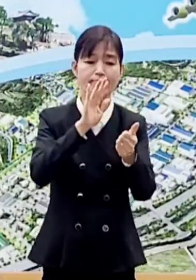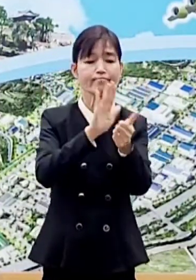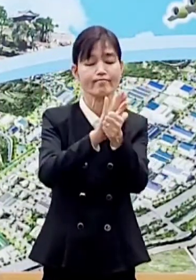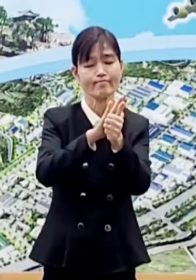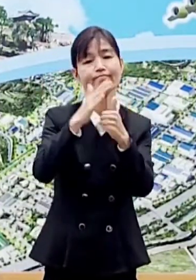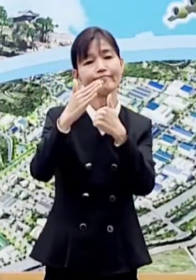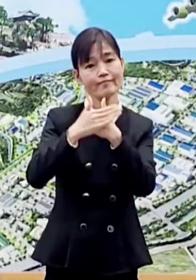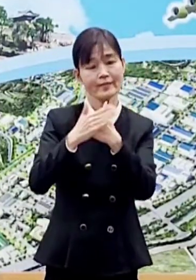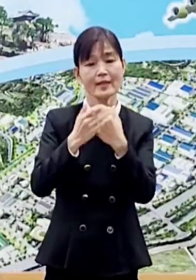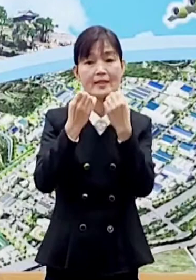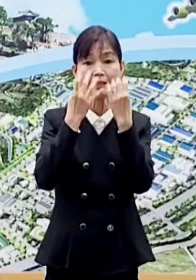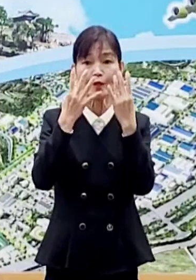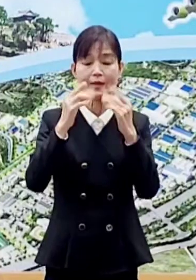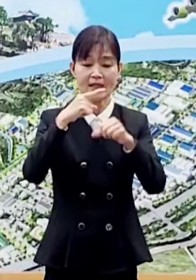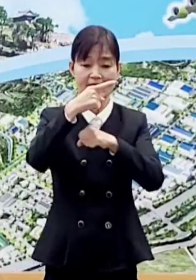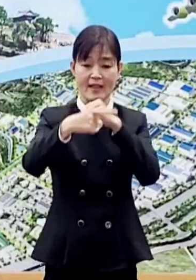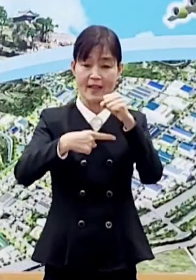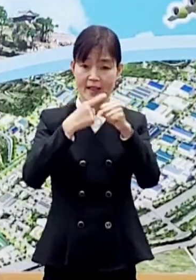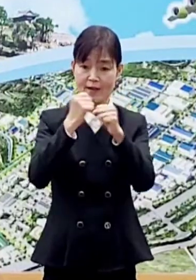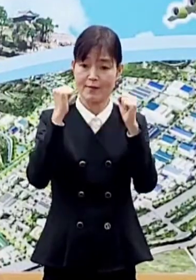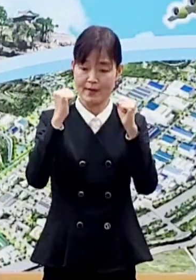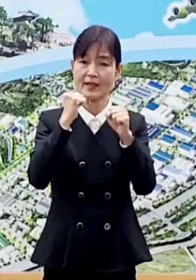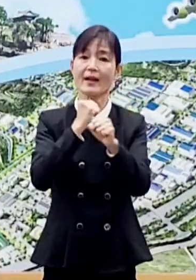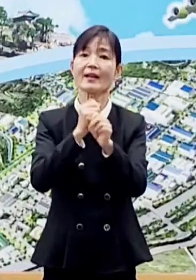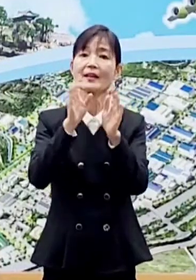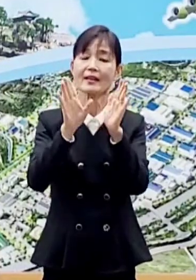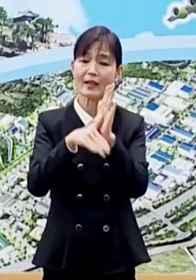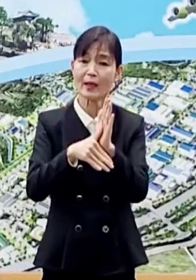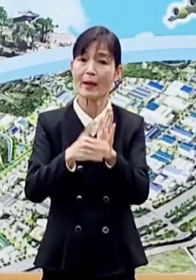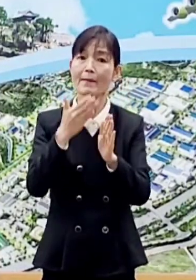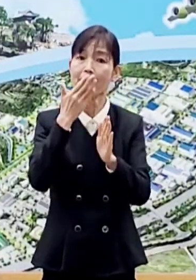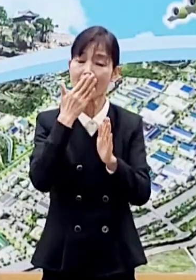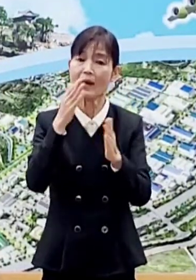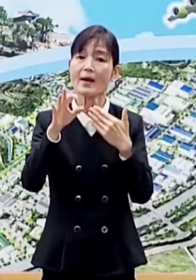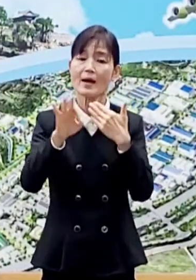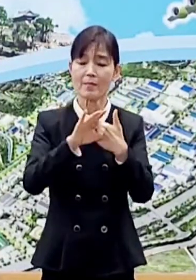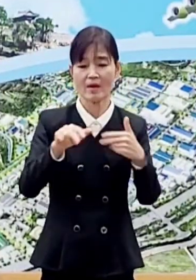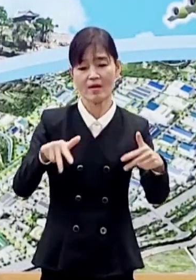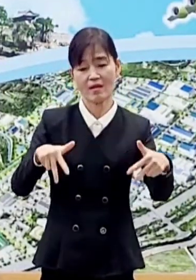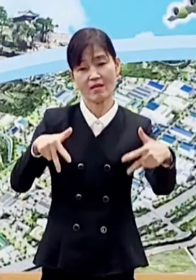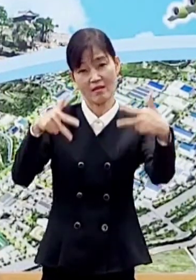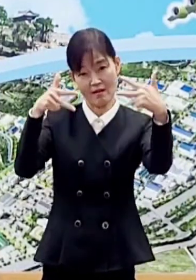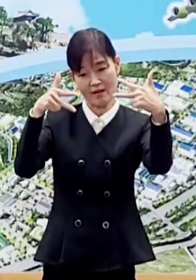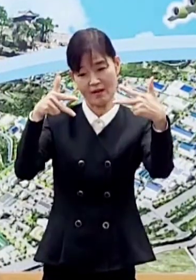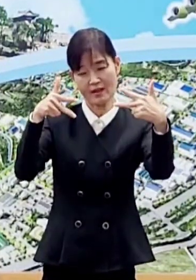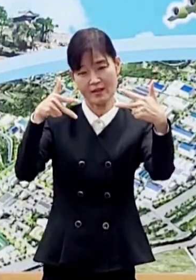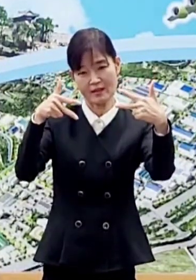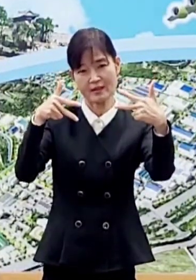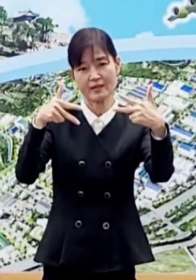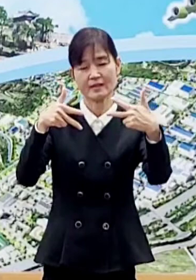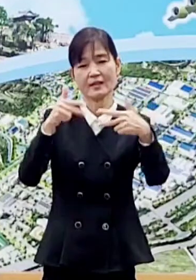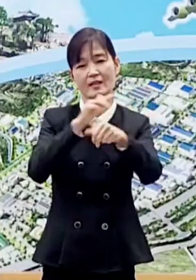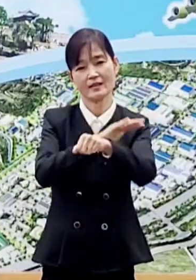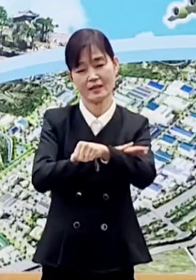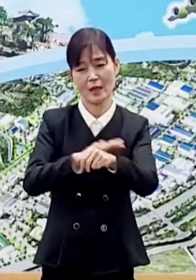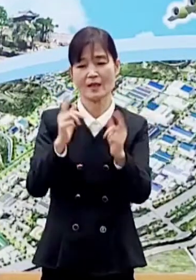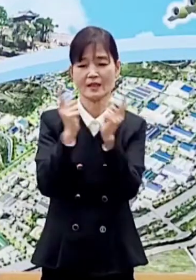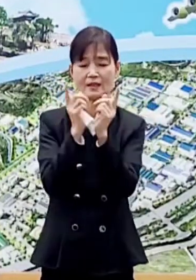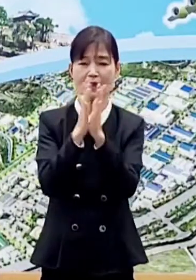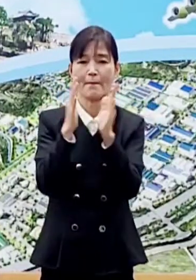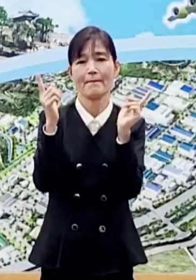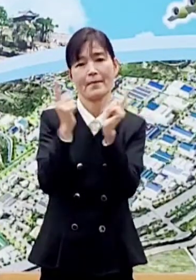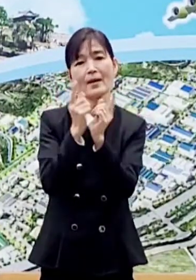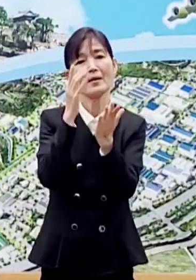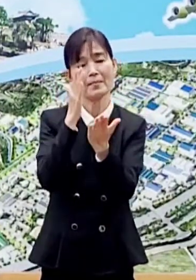격려하고 새로운 한 해를 응원하실 때도 가급적 영상통화 등 비대면 수단을 활용하여